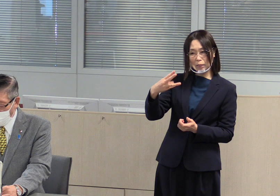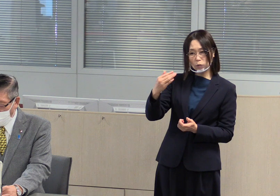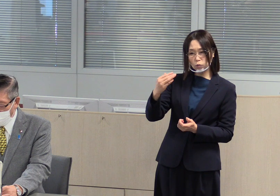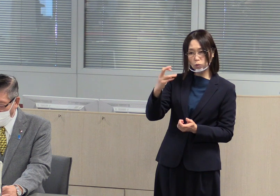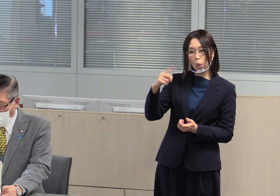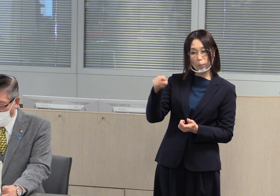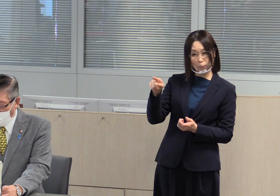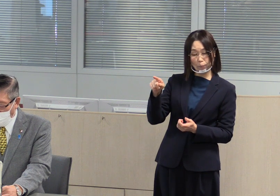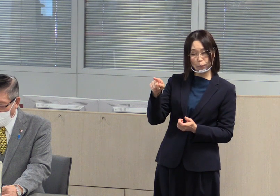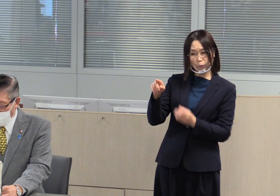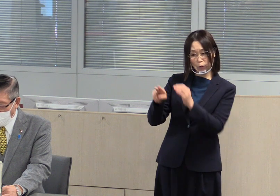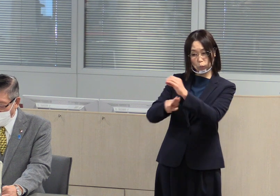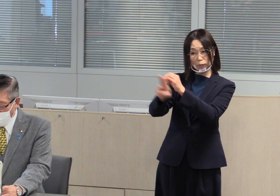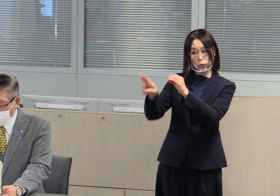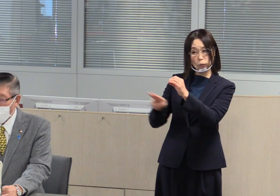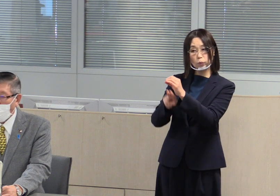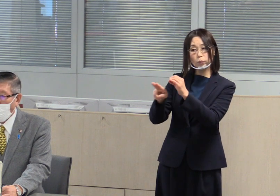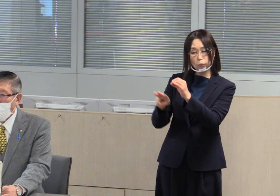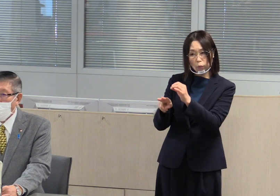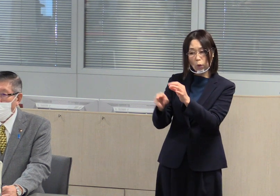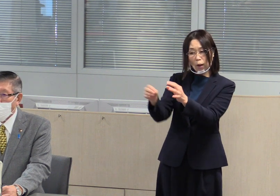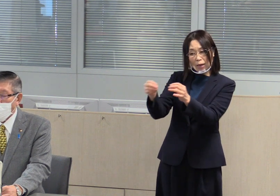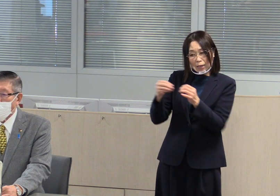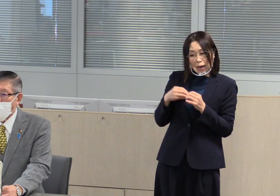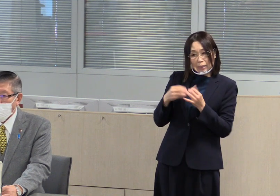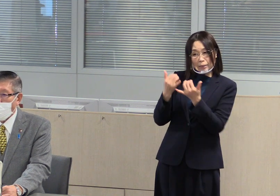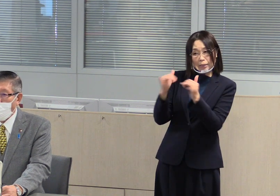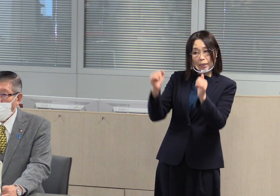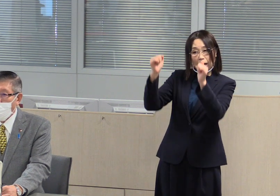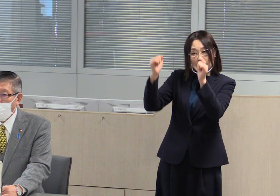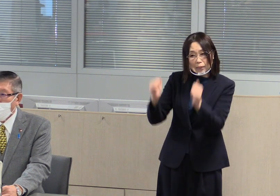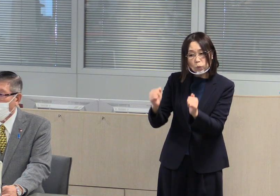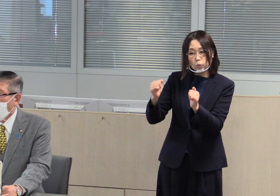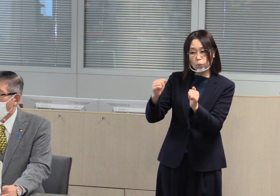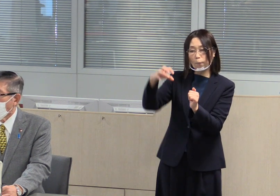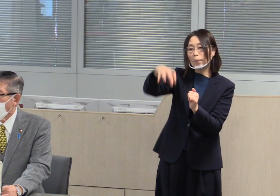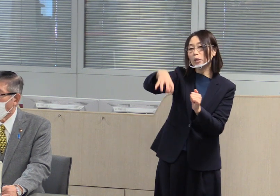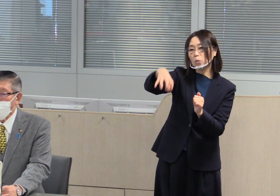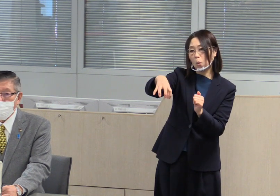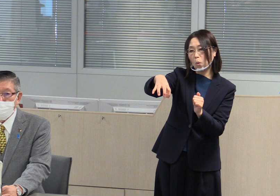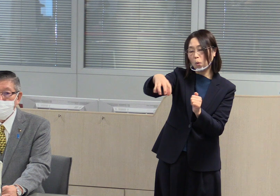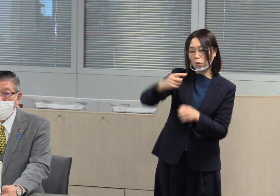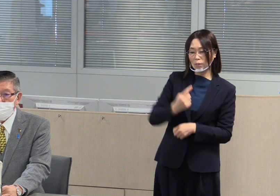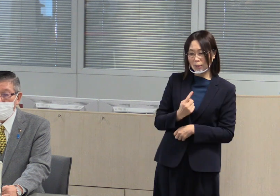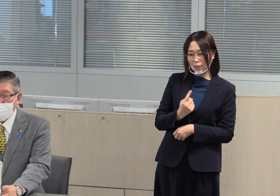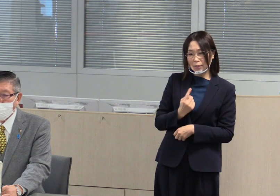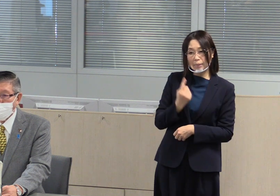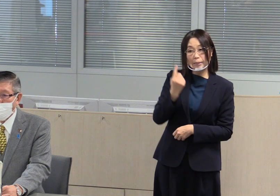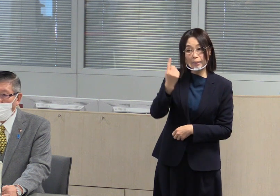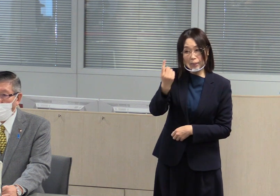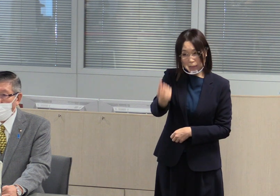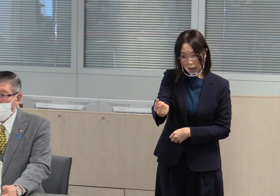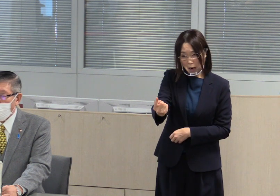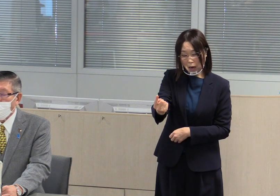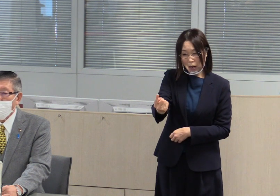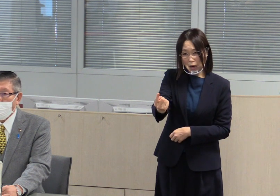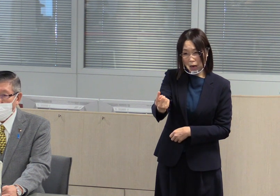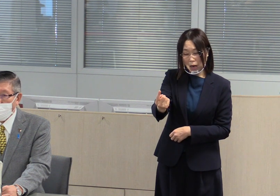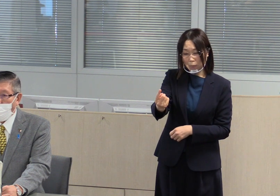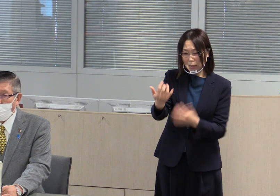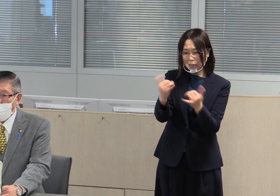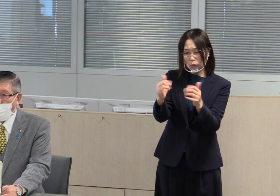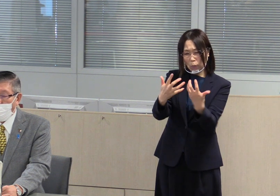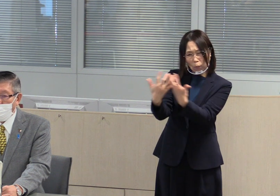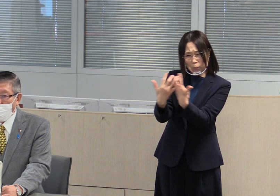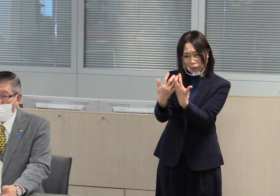オミクロン株の感染者がいる地帯に行って、相当集中地域に、人混みの中